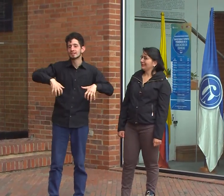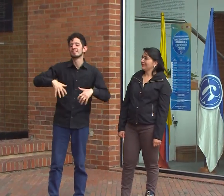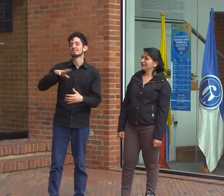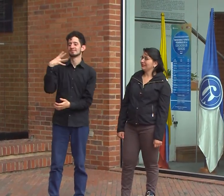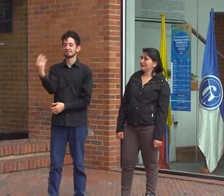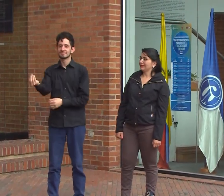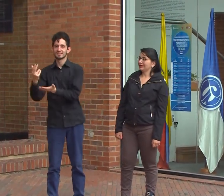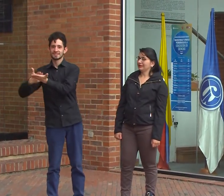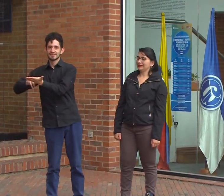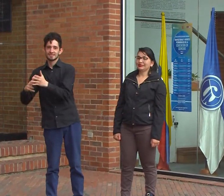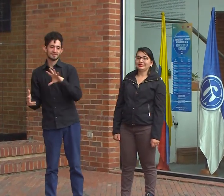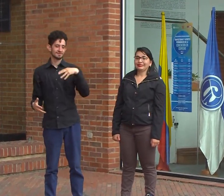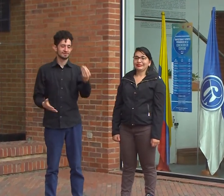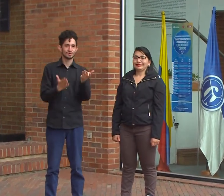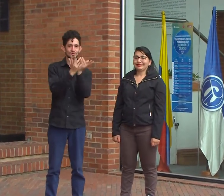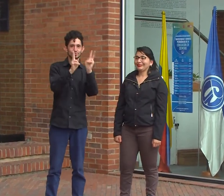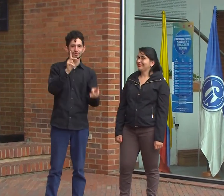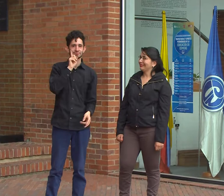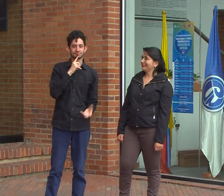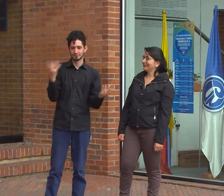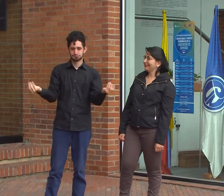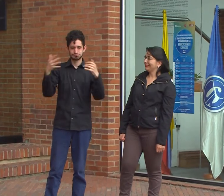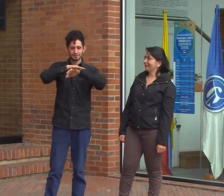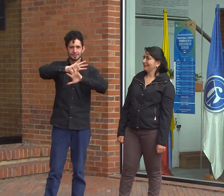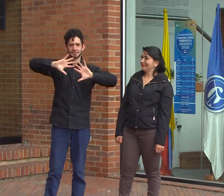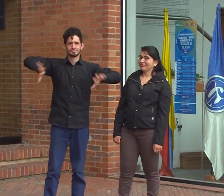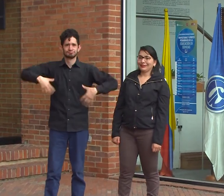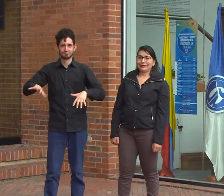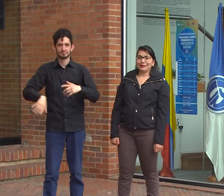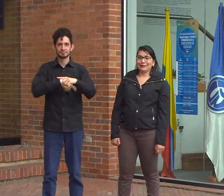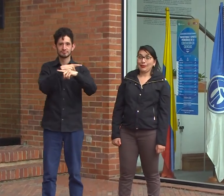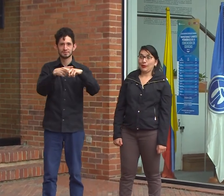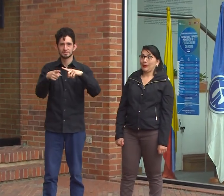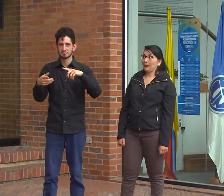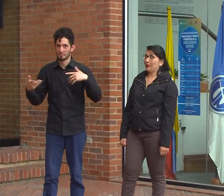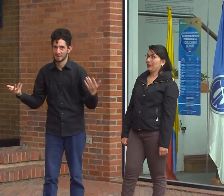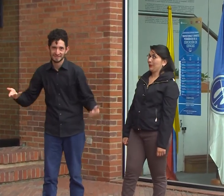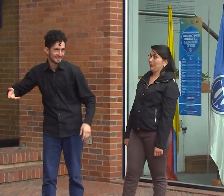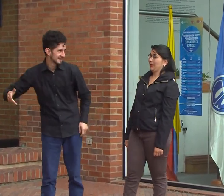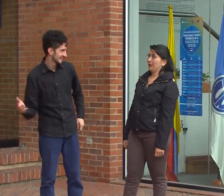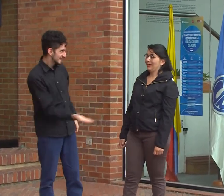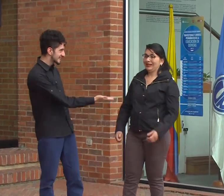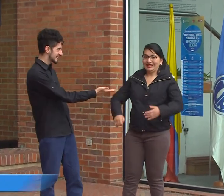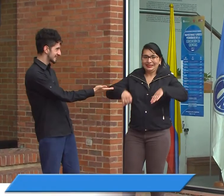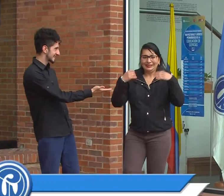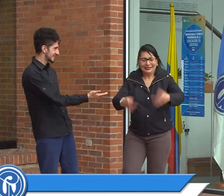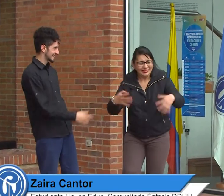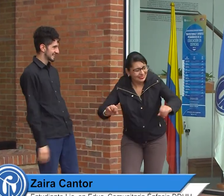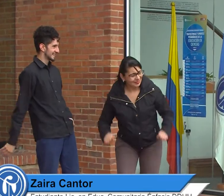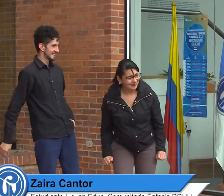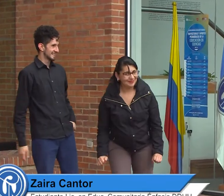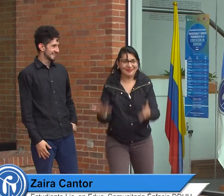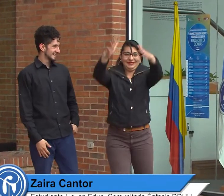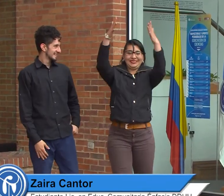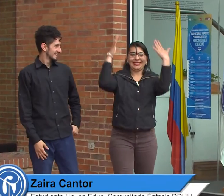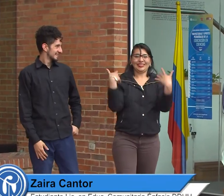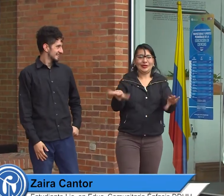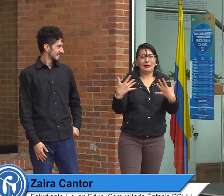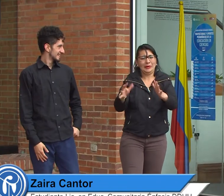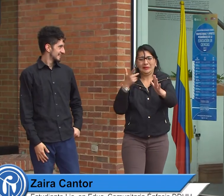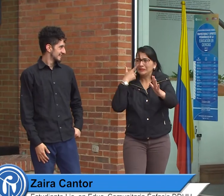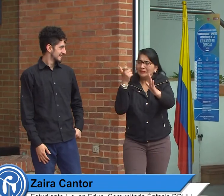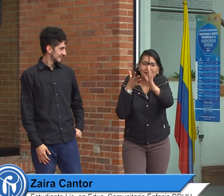Universidad Pedagógica Nacional. Se van a realizar actividades desde los intérpretes y los estudiantes sordos. Nos vamos a integrar para realizar actividades de toda la semana. Cuéntanos. Claro que